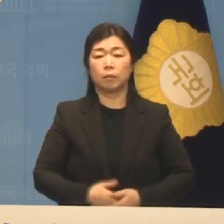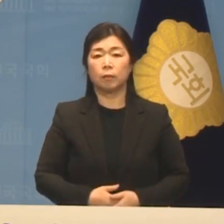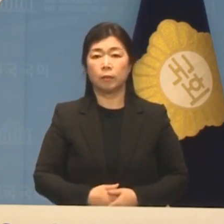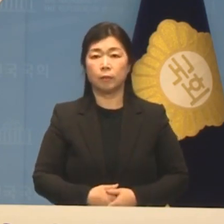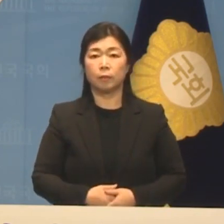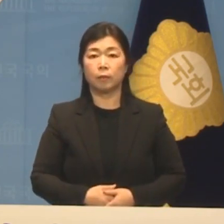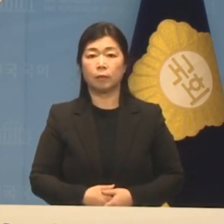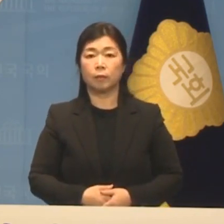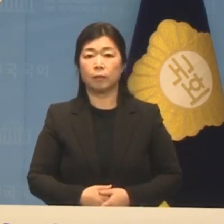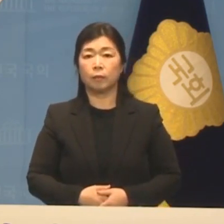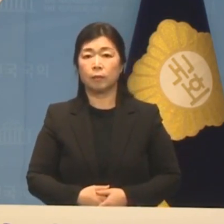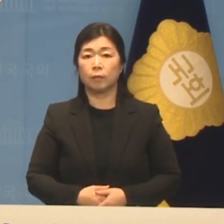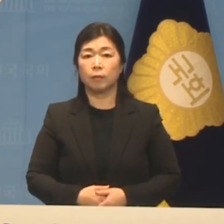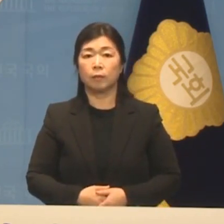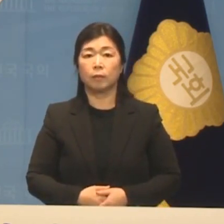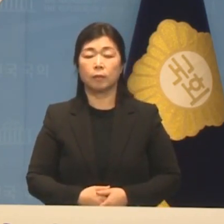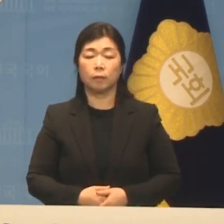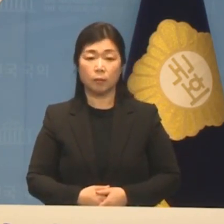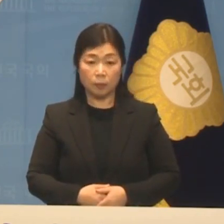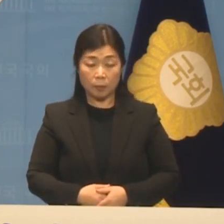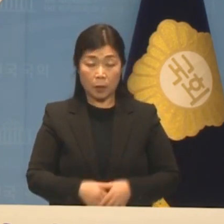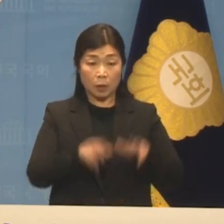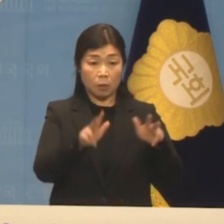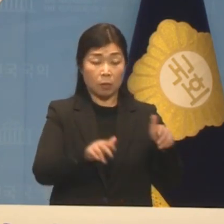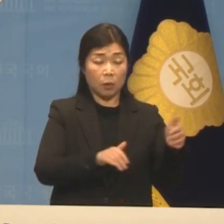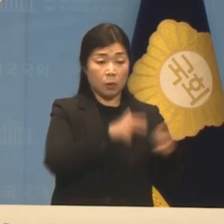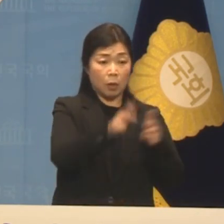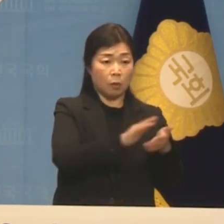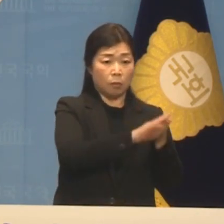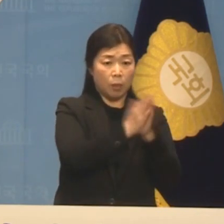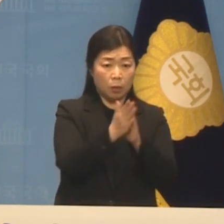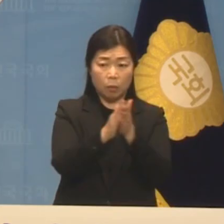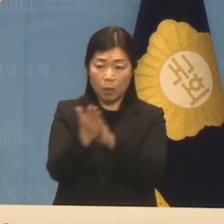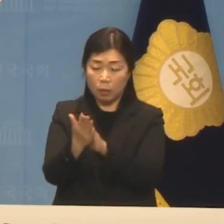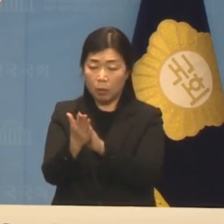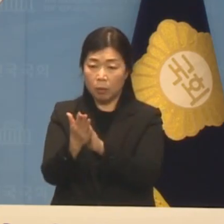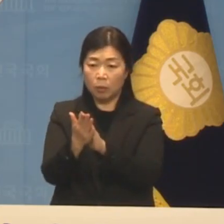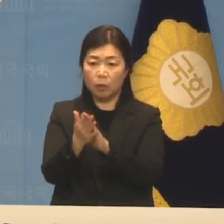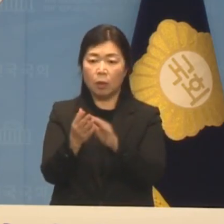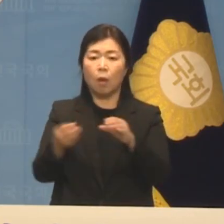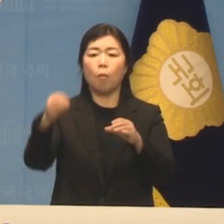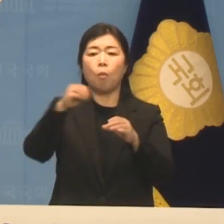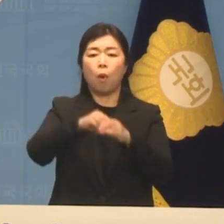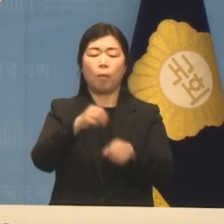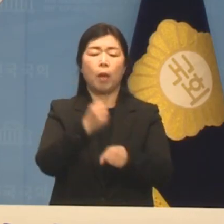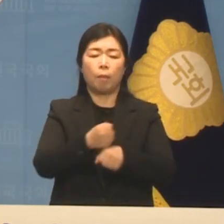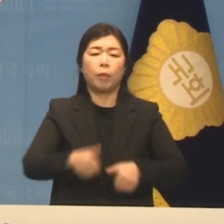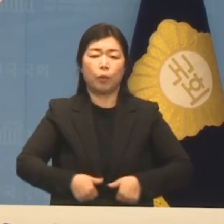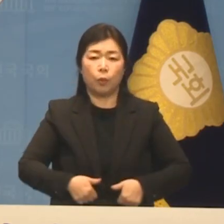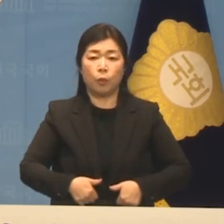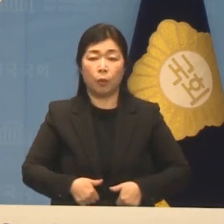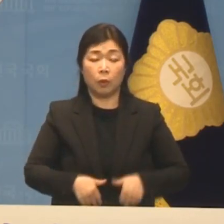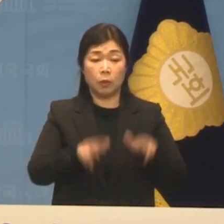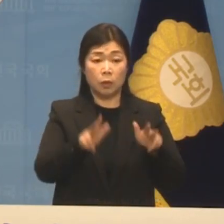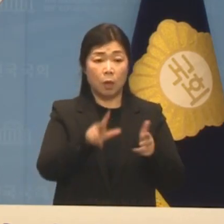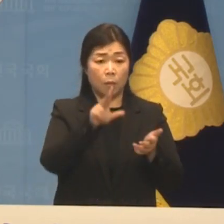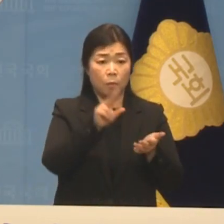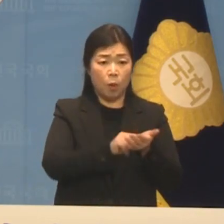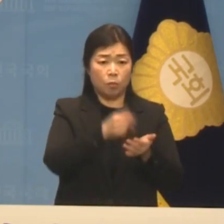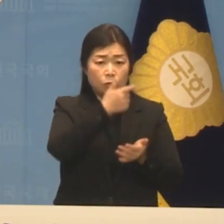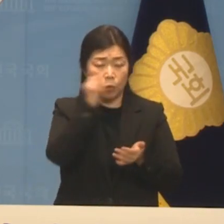된 것입니다. 달라진 산업 특성을 반영하고 현실에서 드러난 법의 미비함을